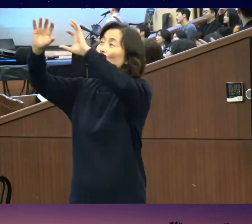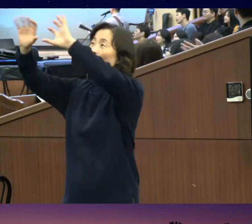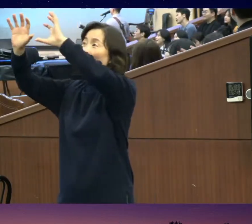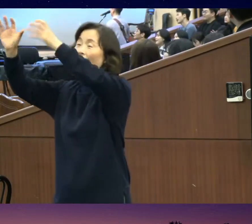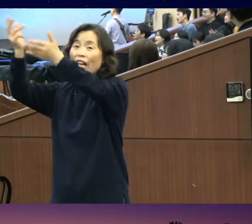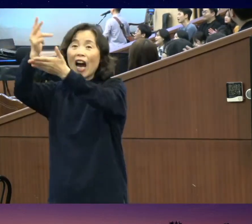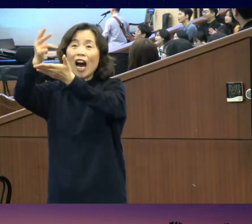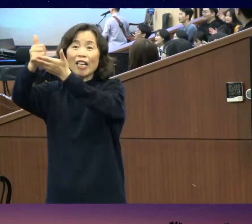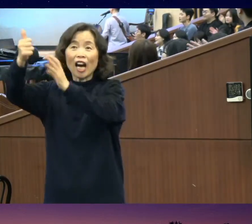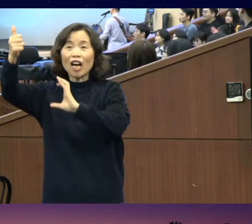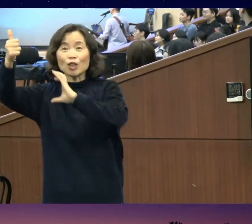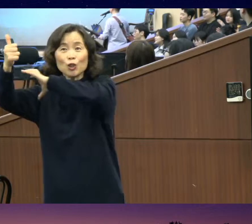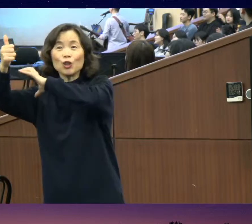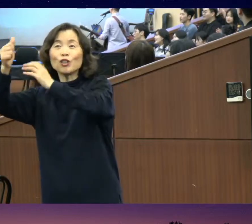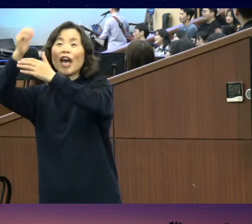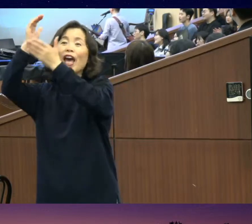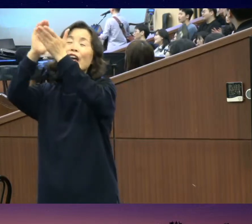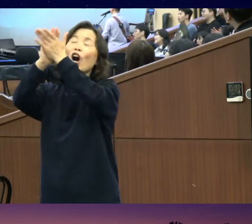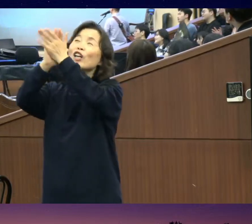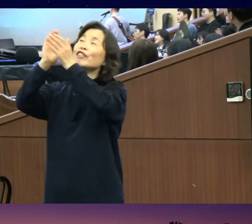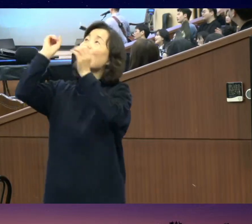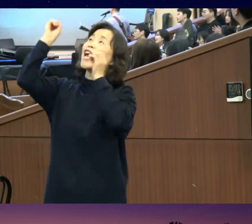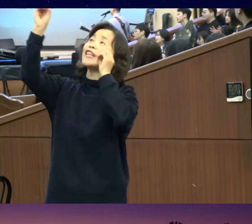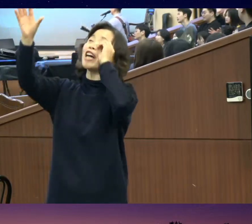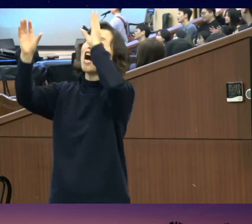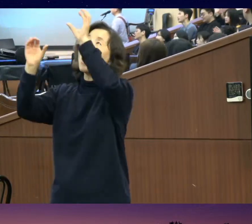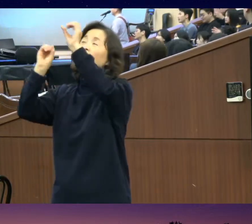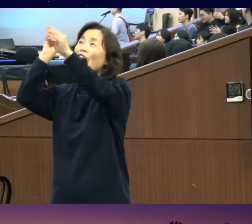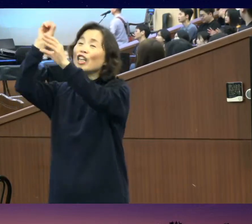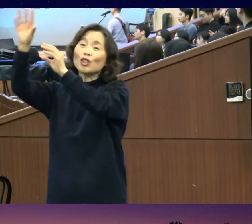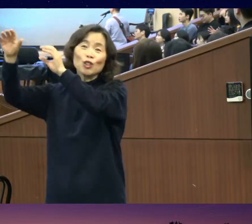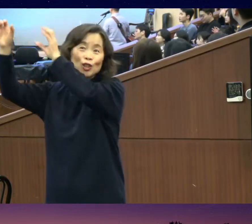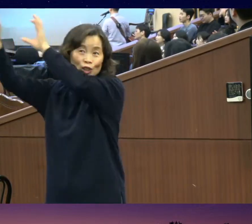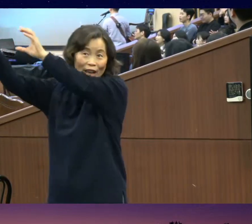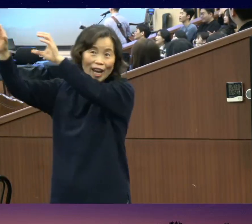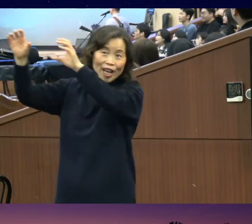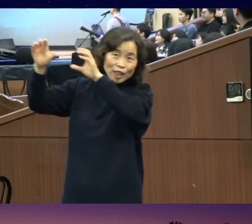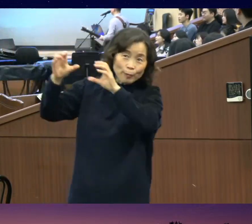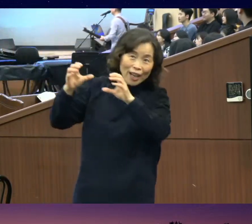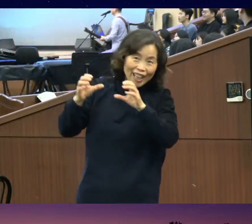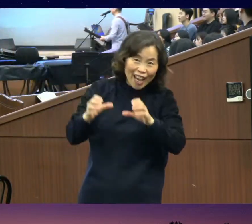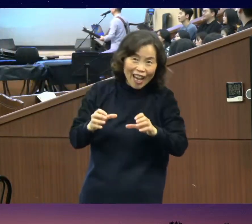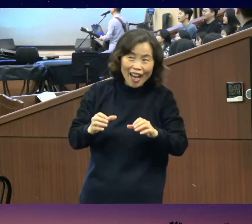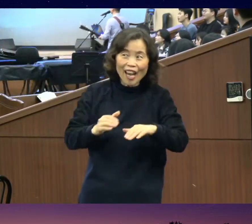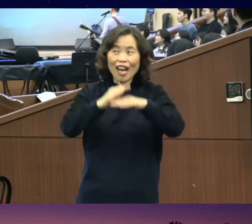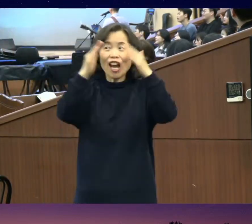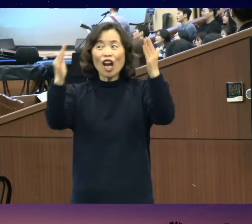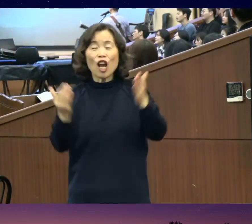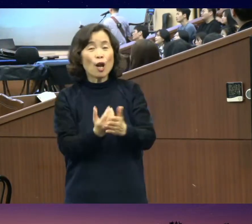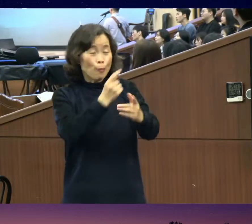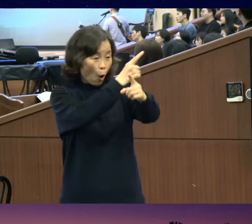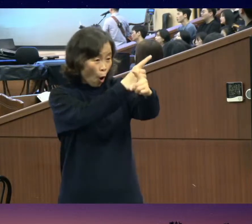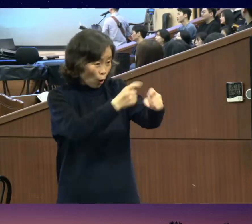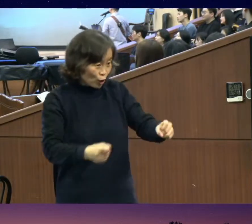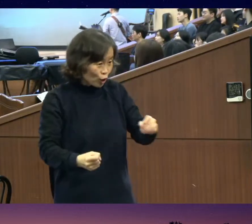주의 나라 주의 권세 찬양 주의 임하네 모든